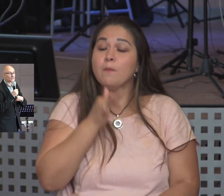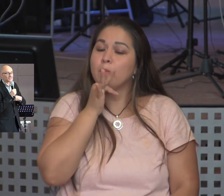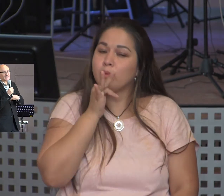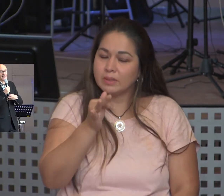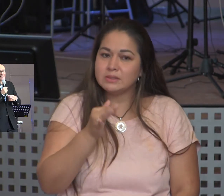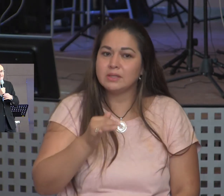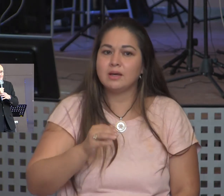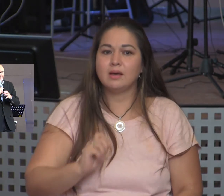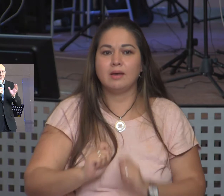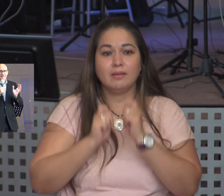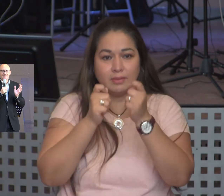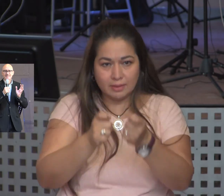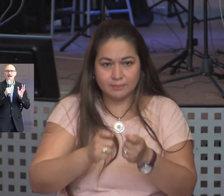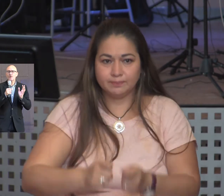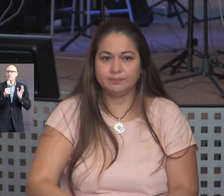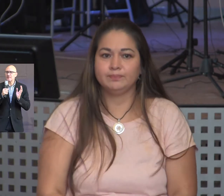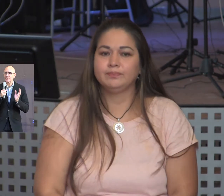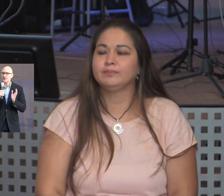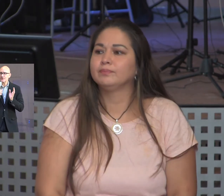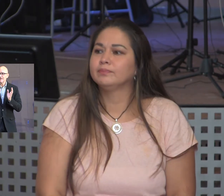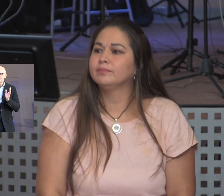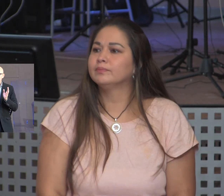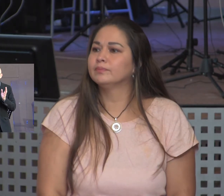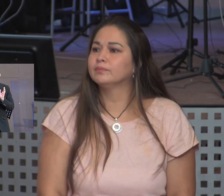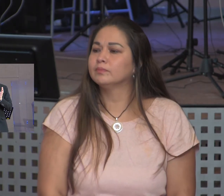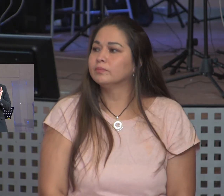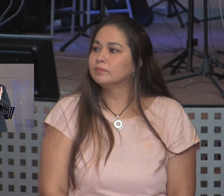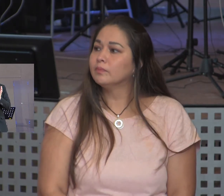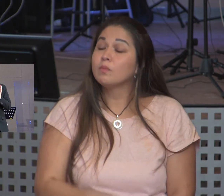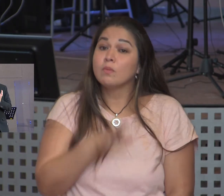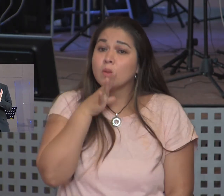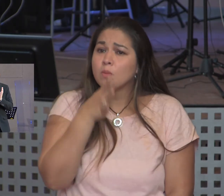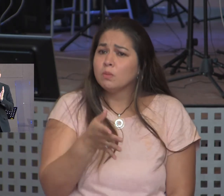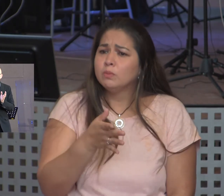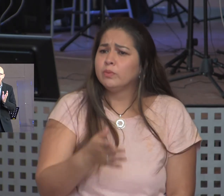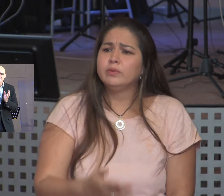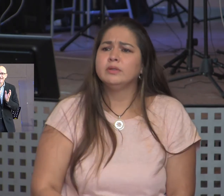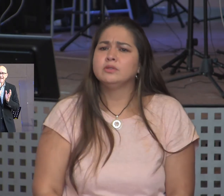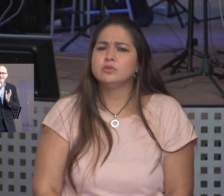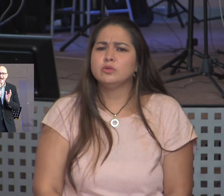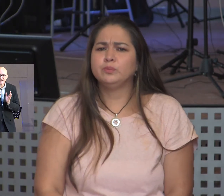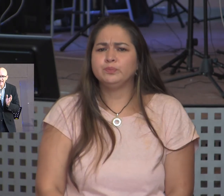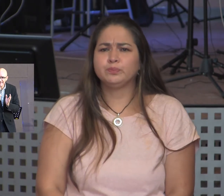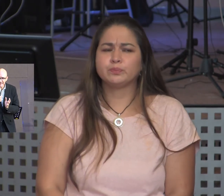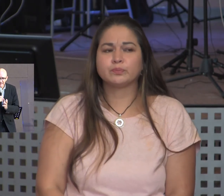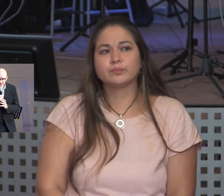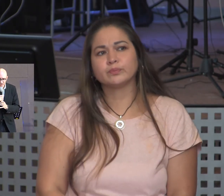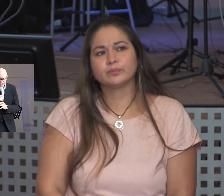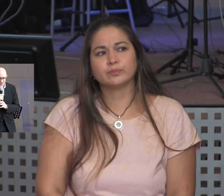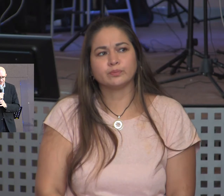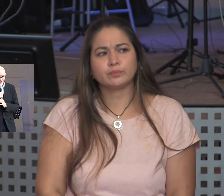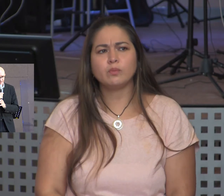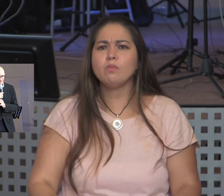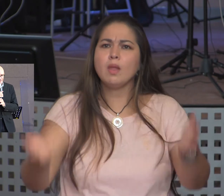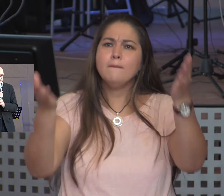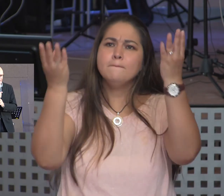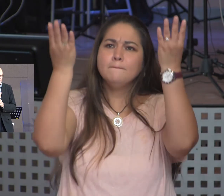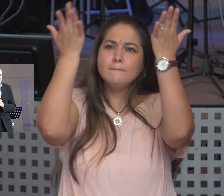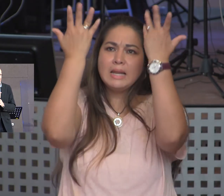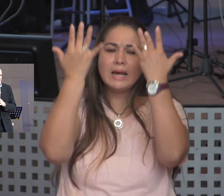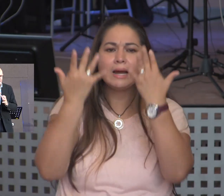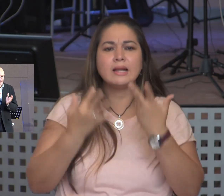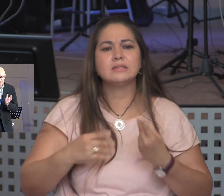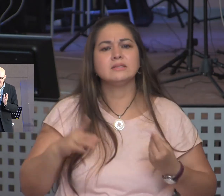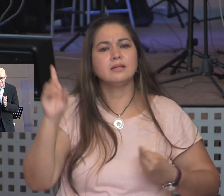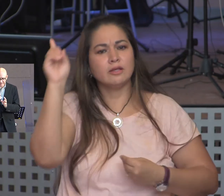Por eso es a veces tan complejo vivir lo que es la gracia de Dios. Y